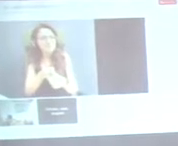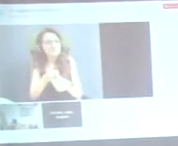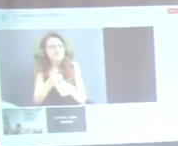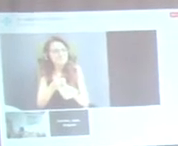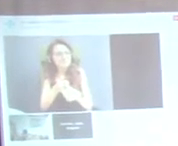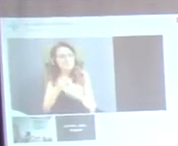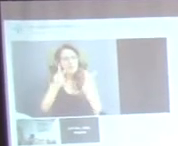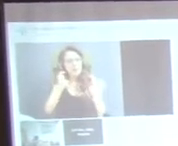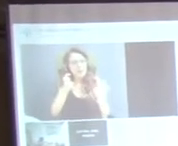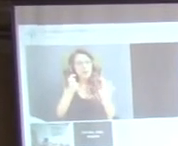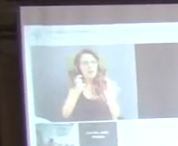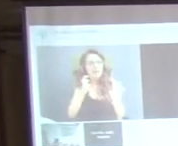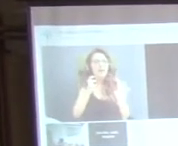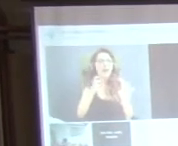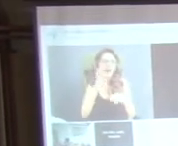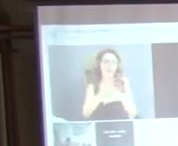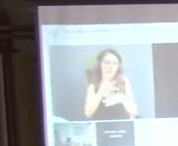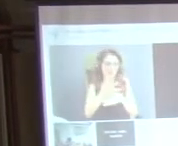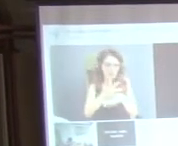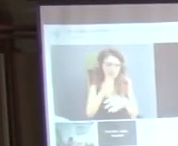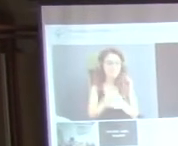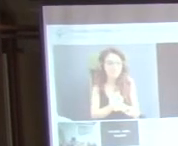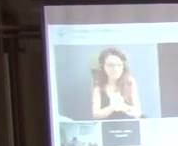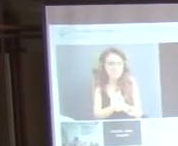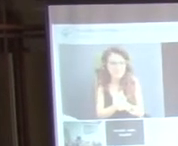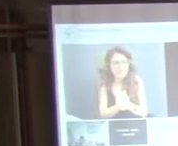inclusione e accessibilità soprattutto.